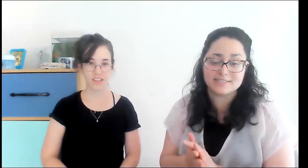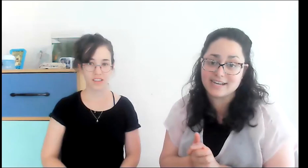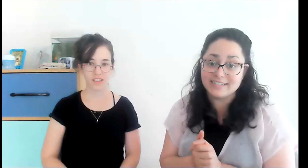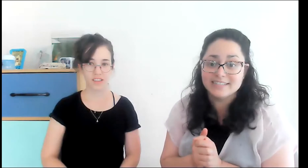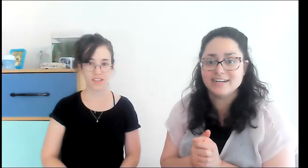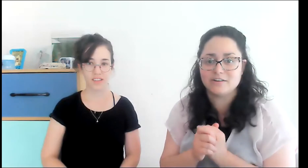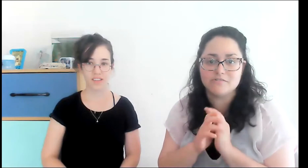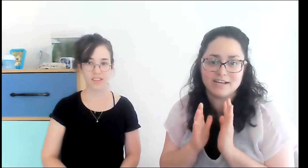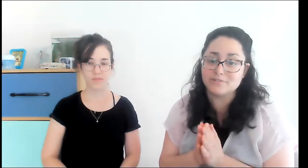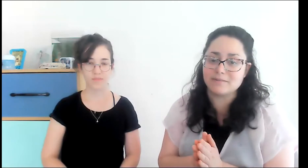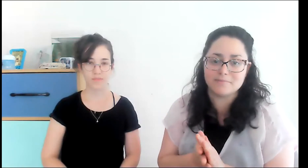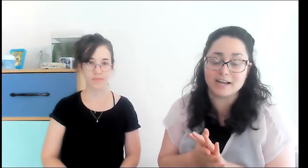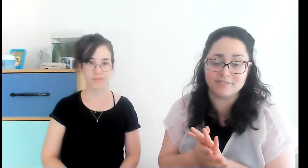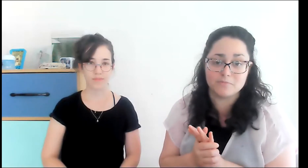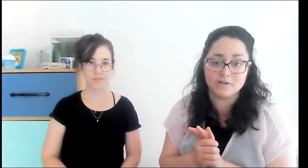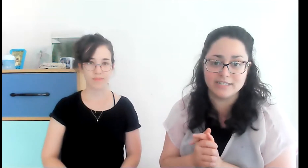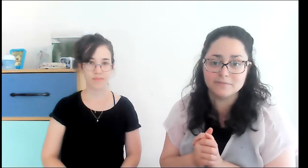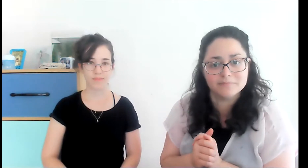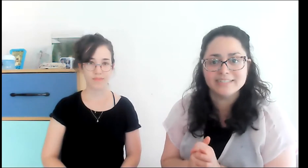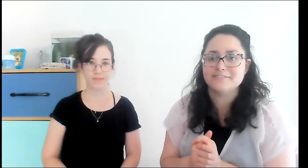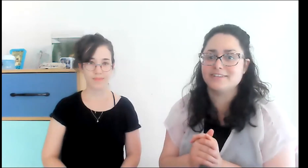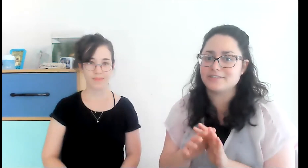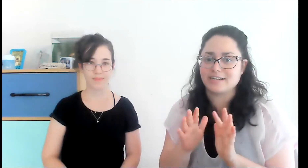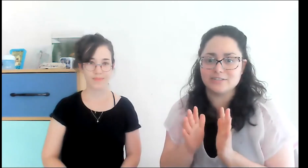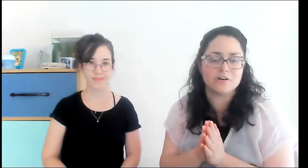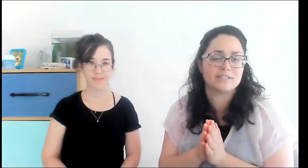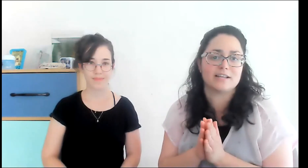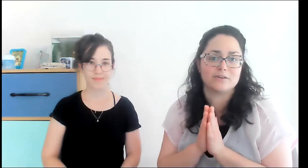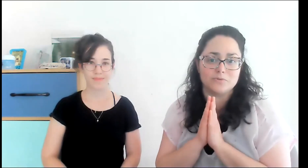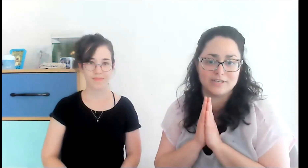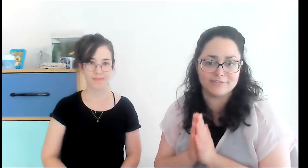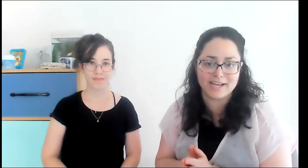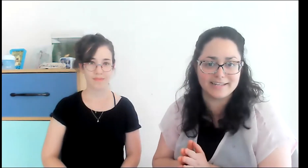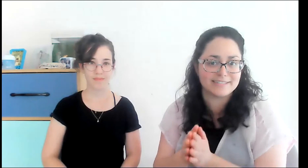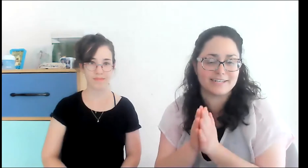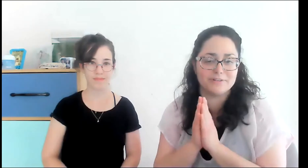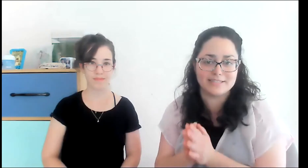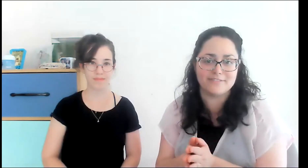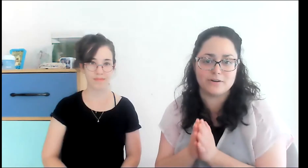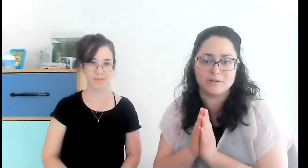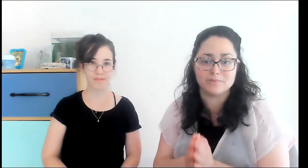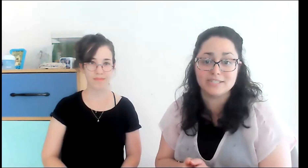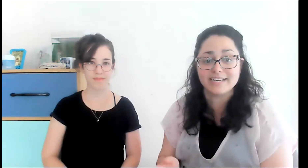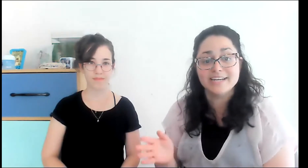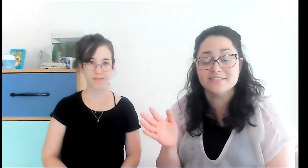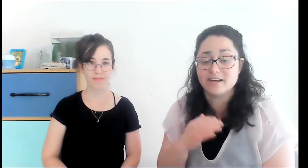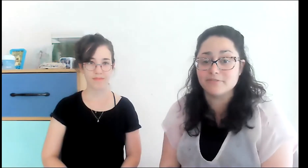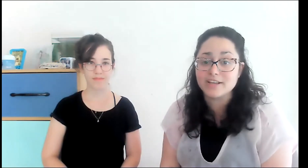הזקה, אנחנו כולנו הולכים למרחבים המוגנים, ולא צריך לדאוג, כשאפשר יהיה לצאת אנחנו נצא ואנחנו נמשיך, והמפגש